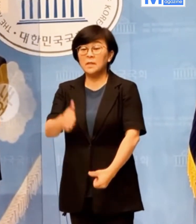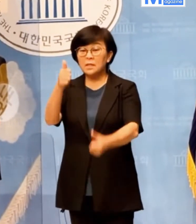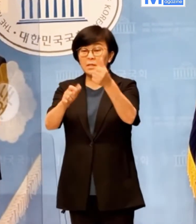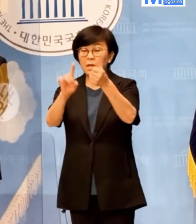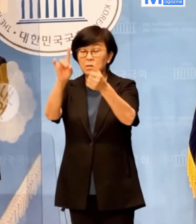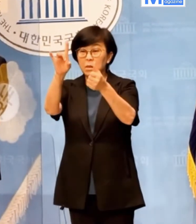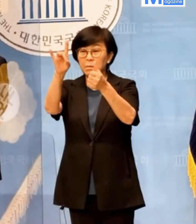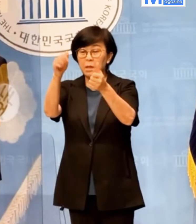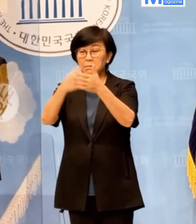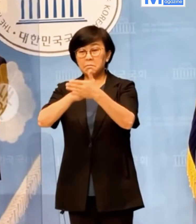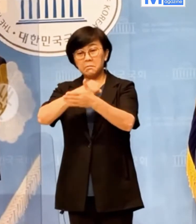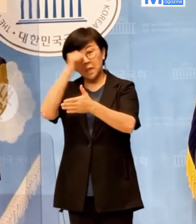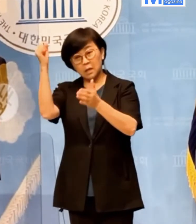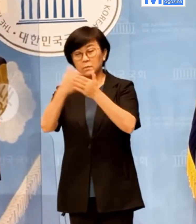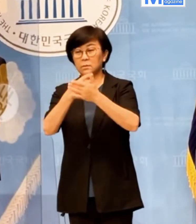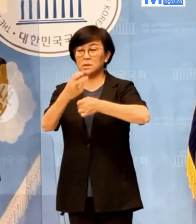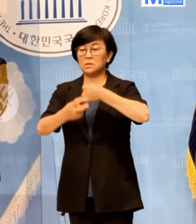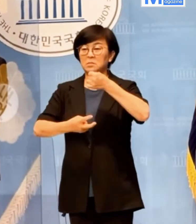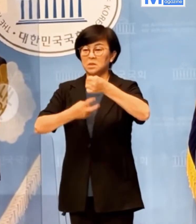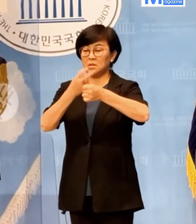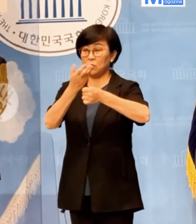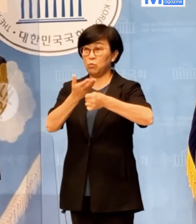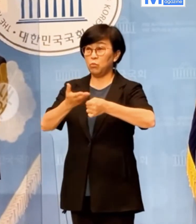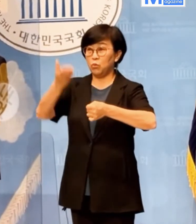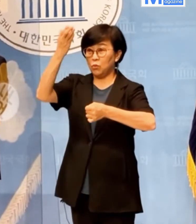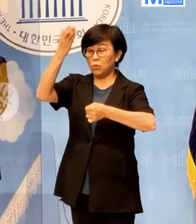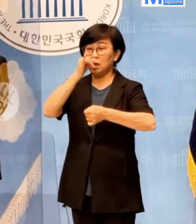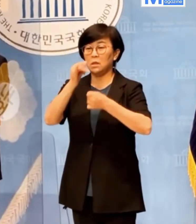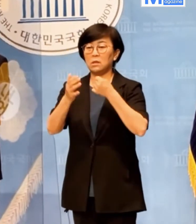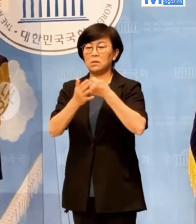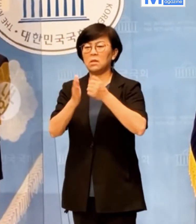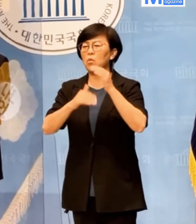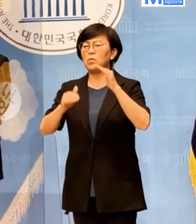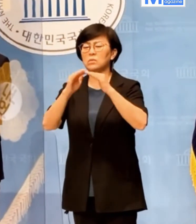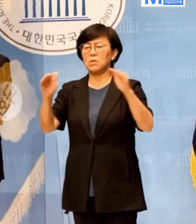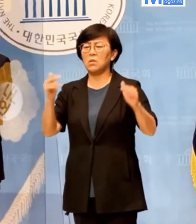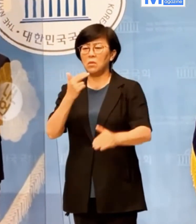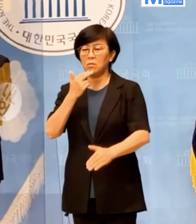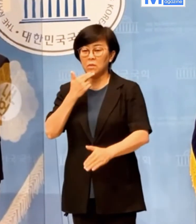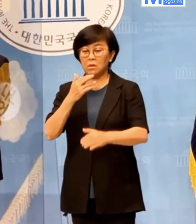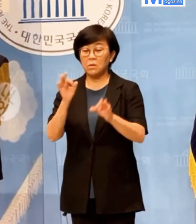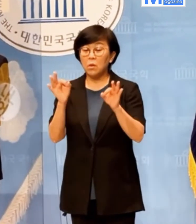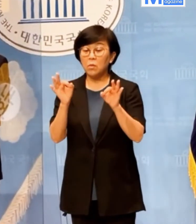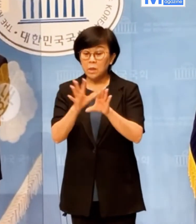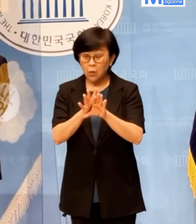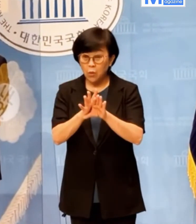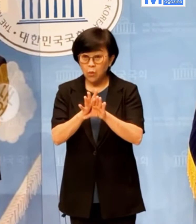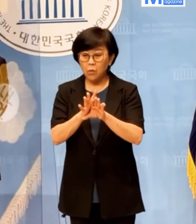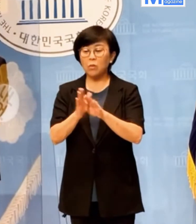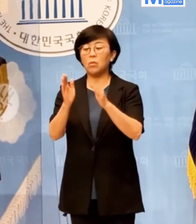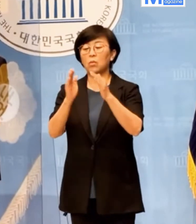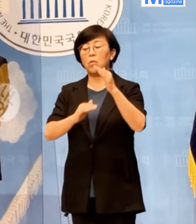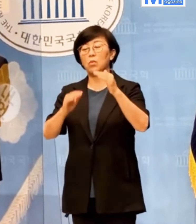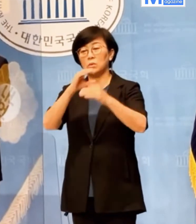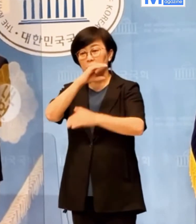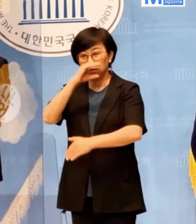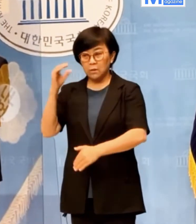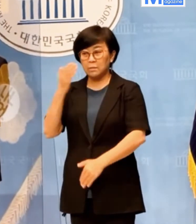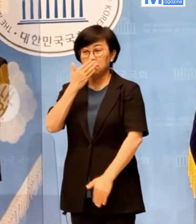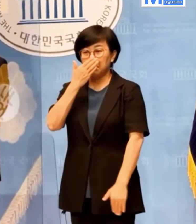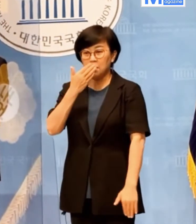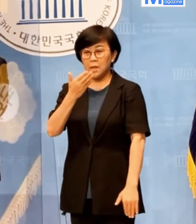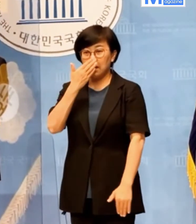번으로 20년 경력을 뛰어넘게 해주는 불공정한 제도를 없애고 공정이